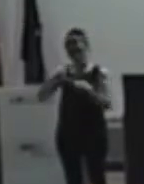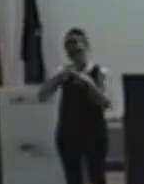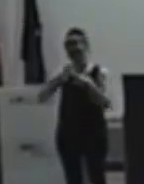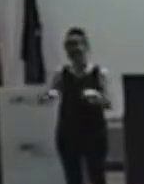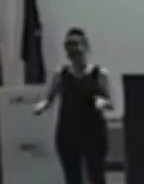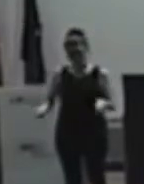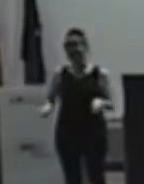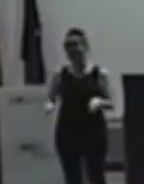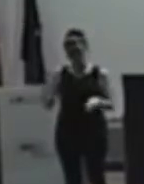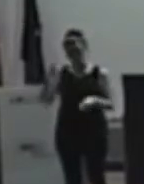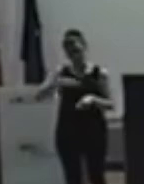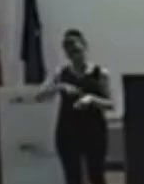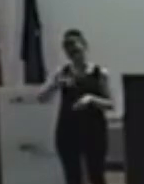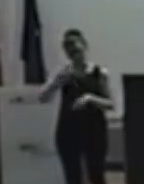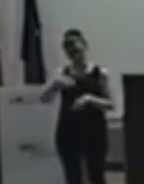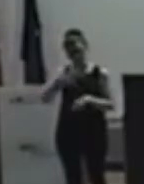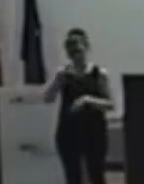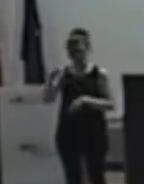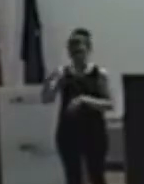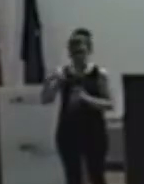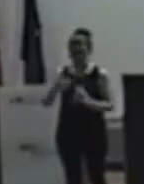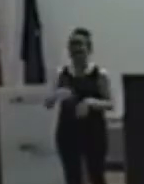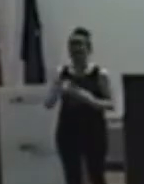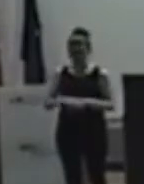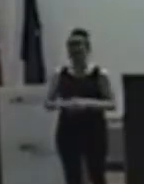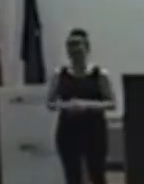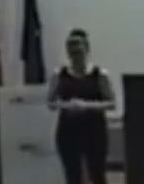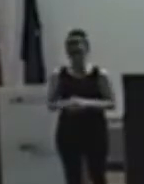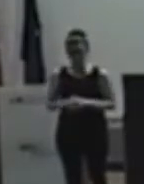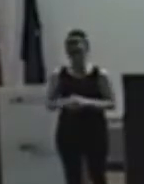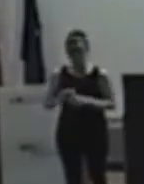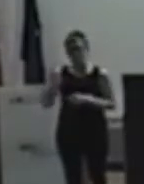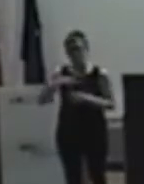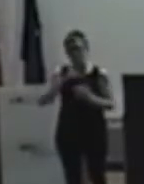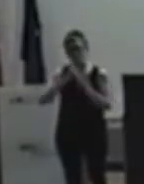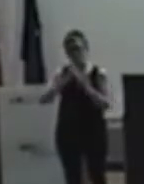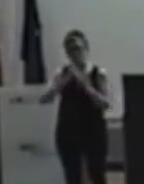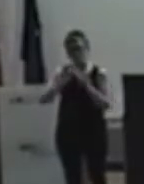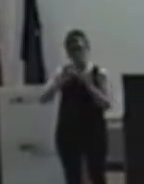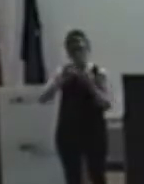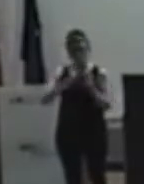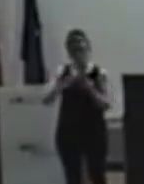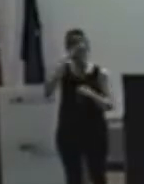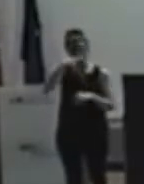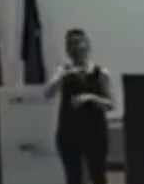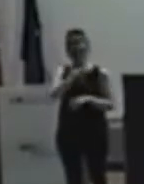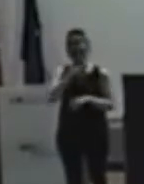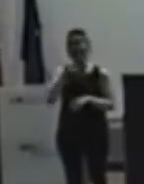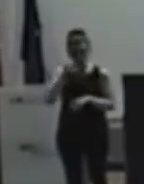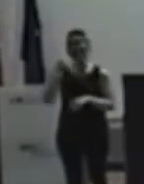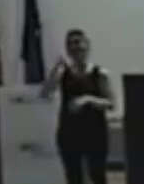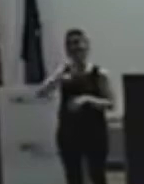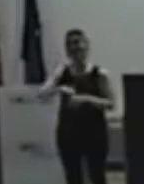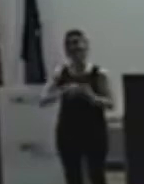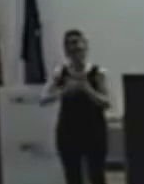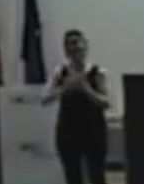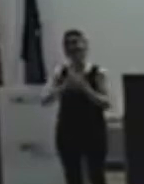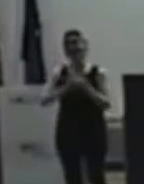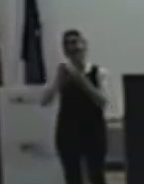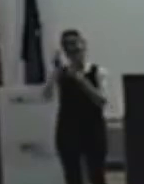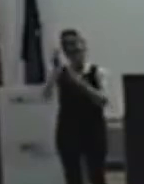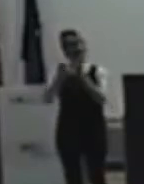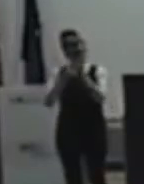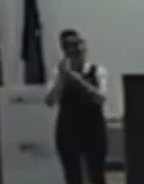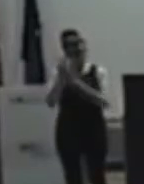tiene su vuelta de tuerca mayor, ¿no? Pero eso. Y luego, respecto a los padres, claro, también hay que plantearse si la